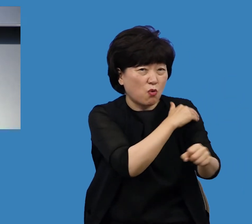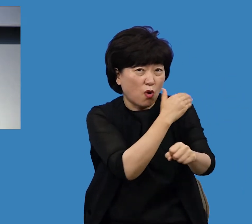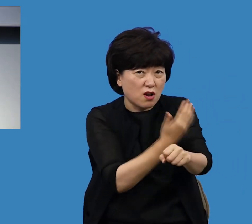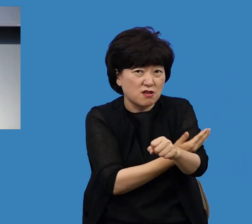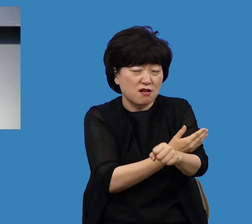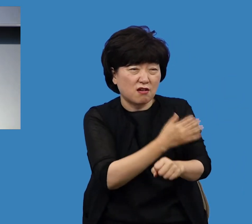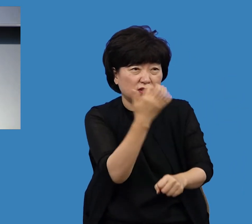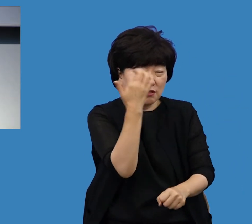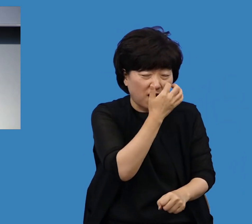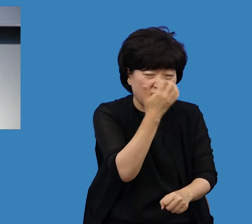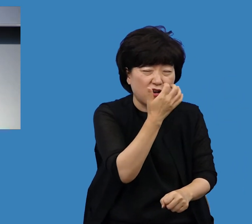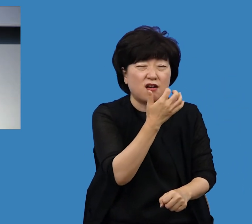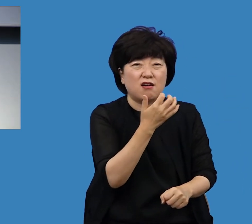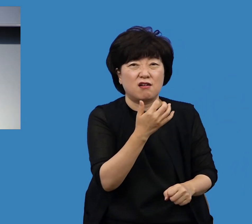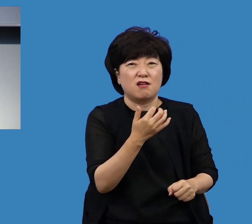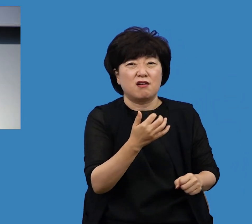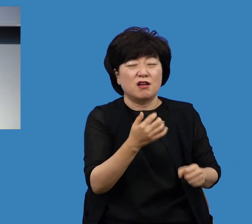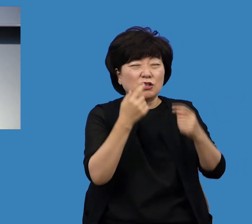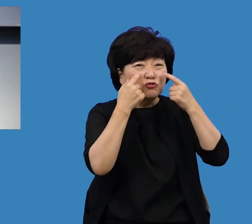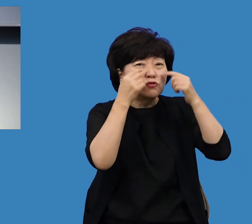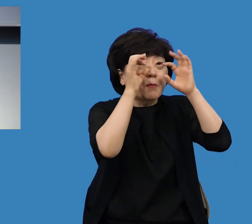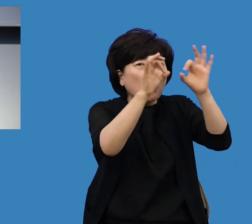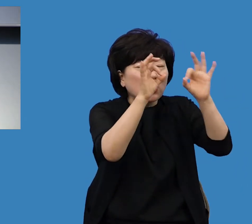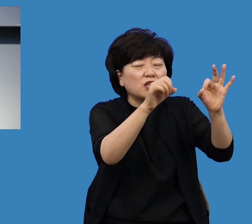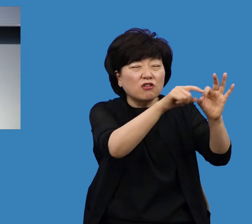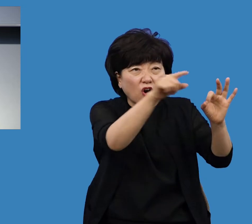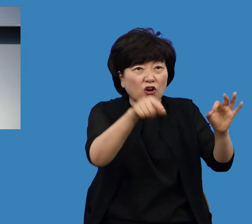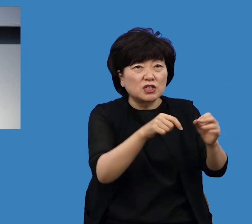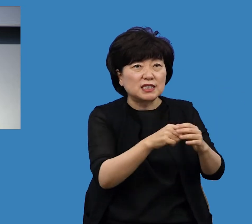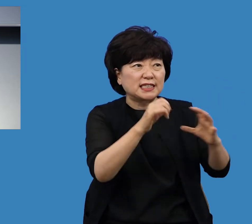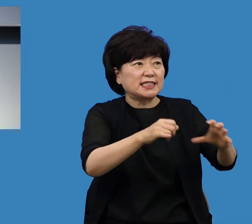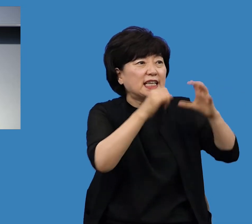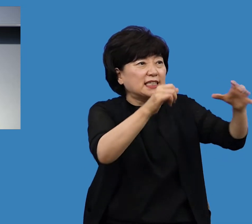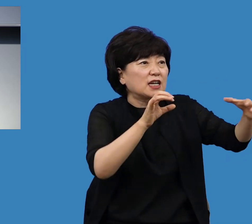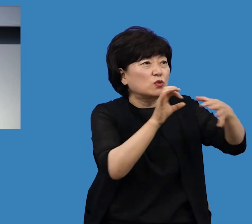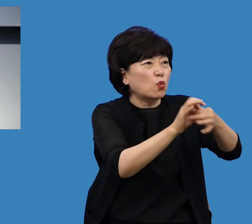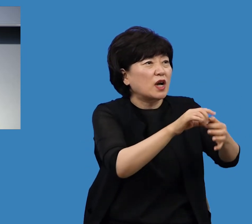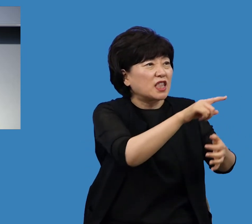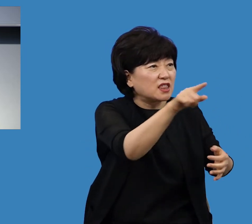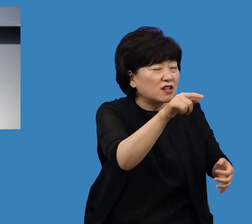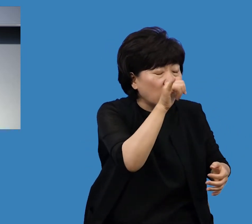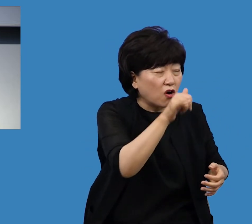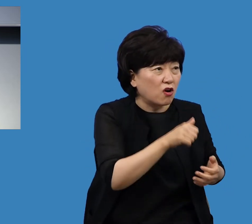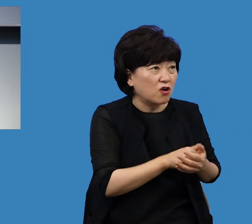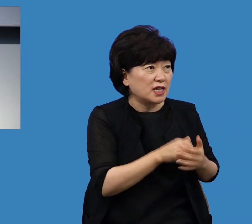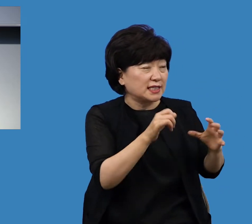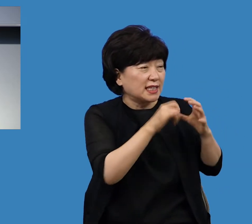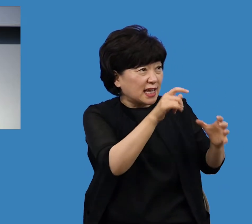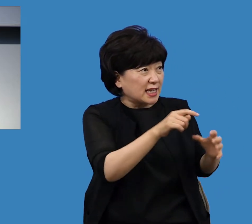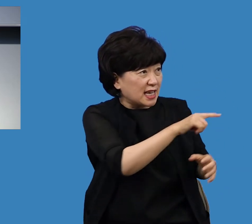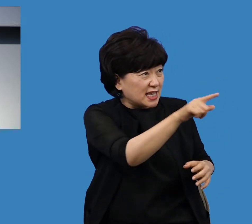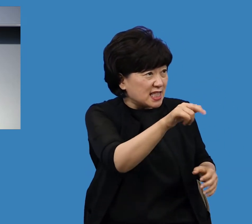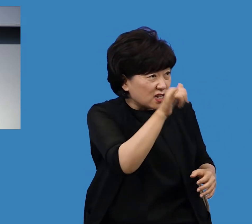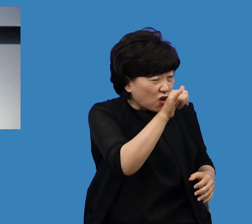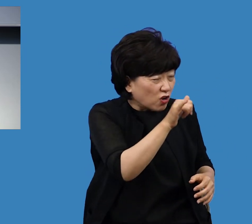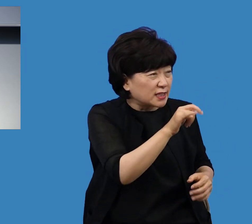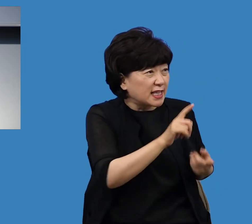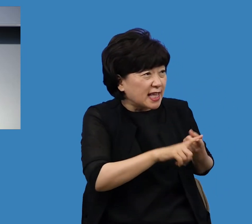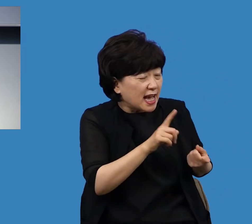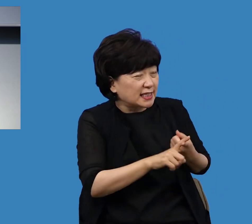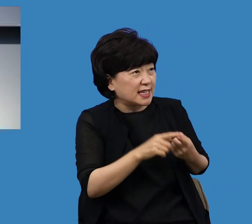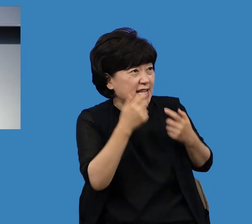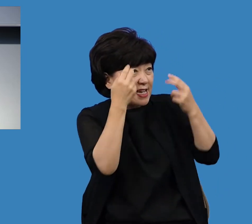건지 뭐 성에 대한 거든지 하여간 보이는 것에 대한, 보이는 이 세상에 속한 어떤 것, 보이는 이 세상에 속한 어떤 것에